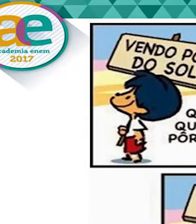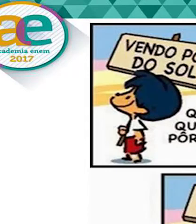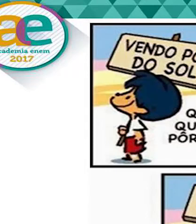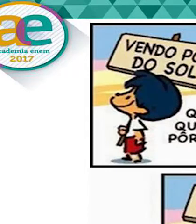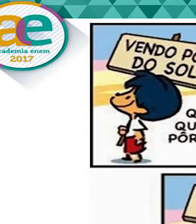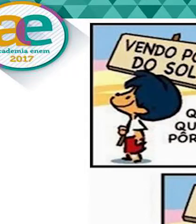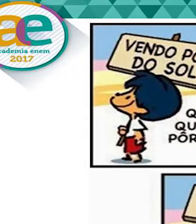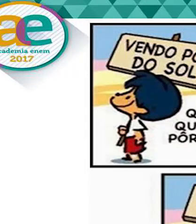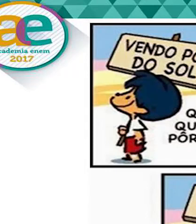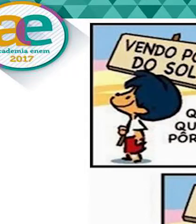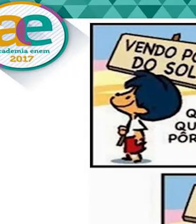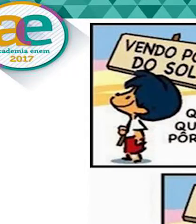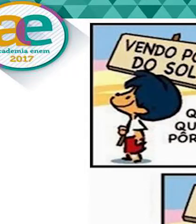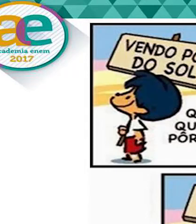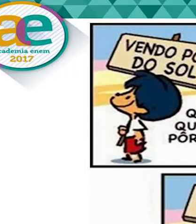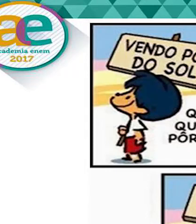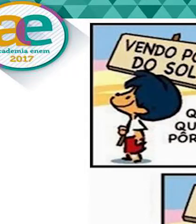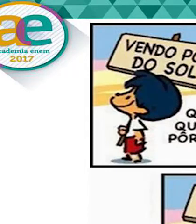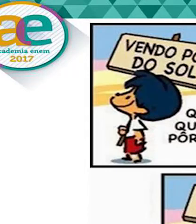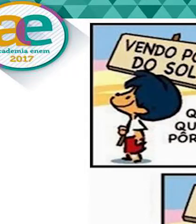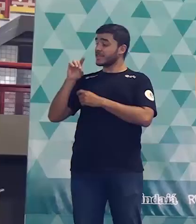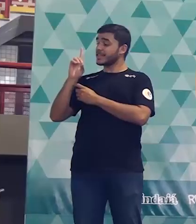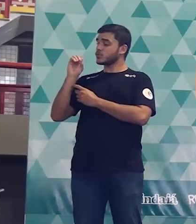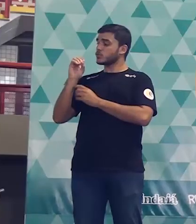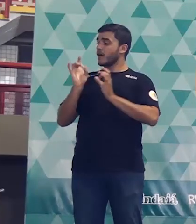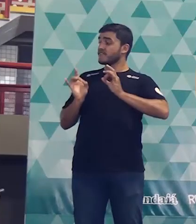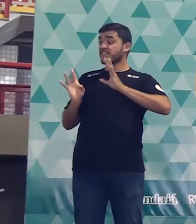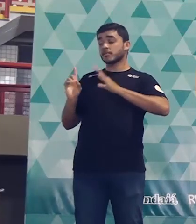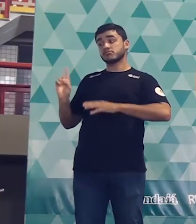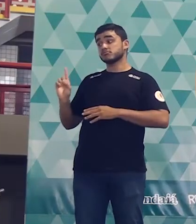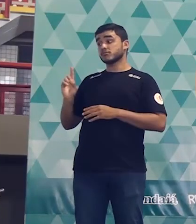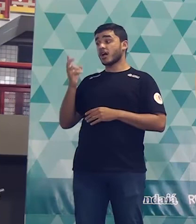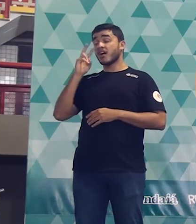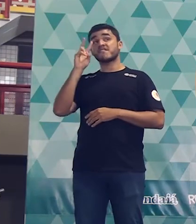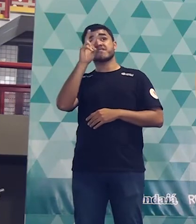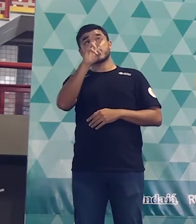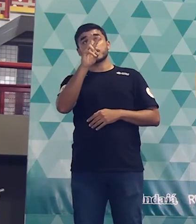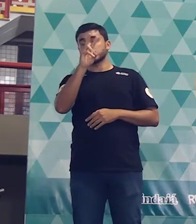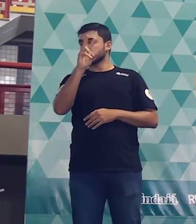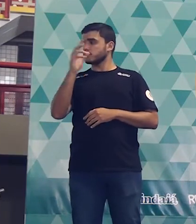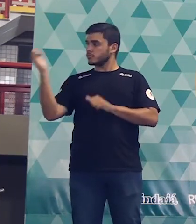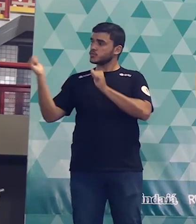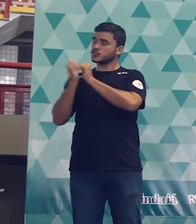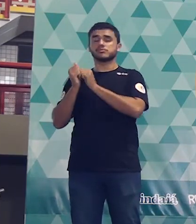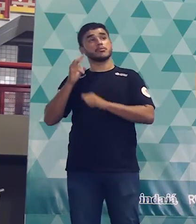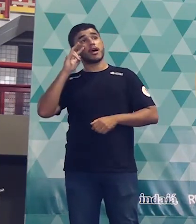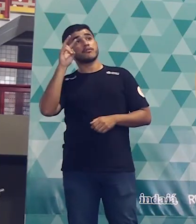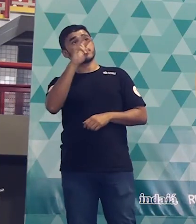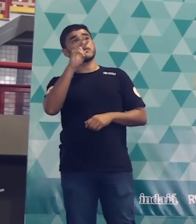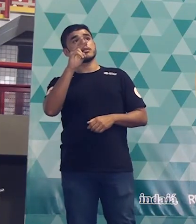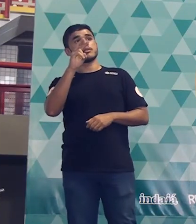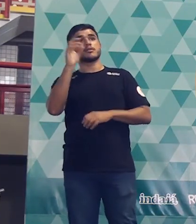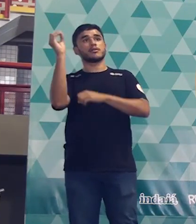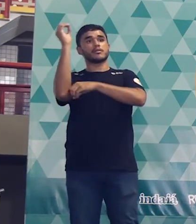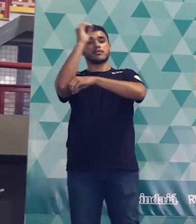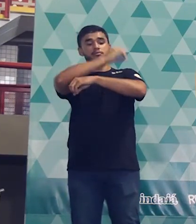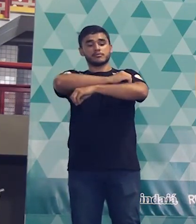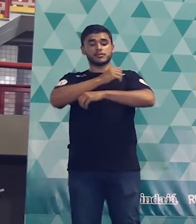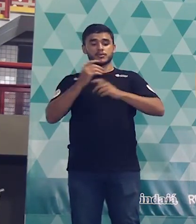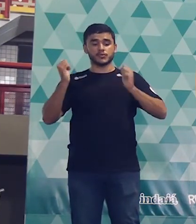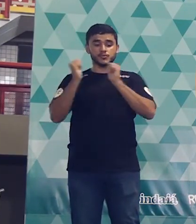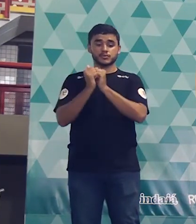pôr do sol? Não está à venda, estou vendo o pôr do sol. Aproveite para ver também. Olha. Bufo,